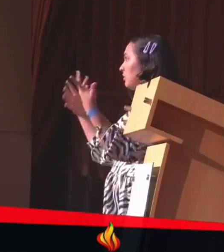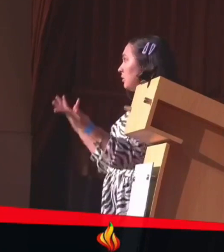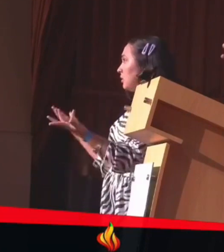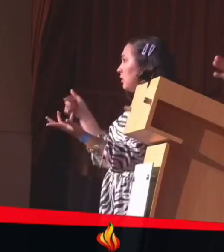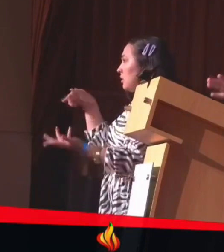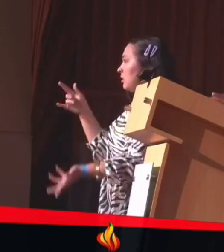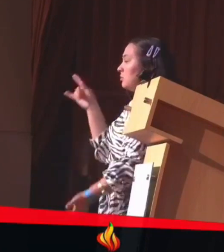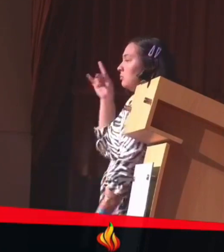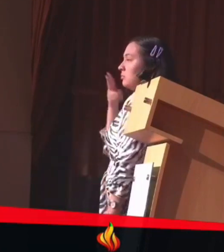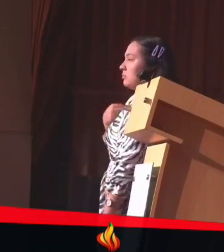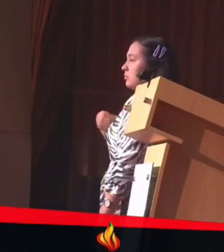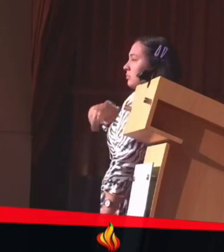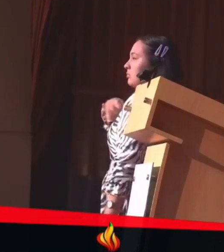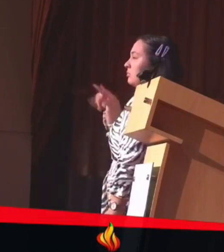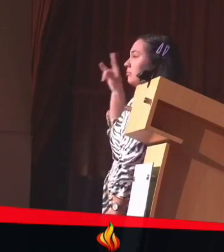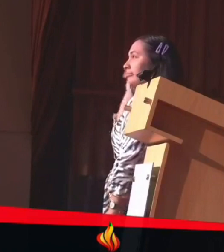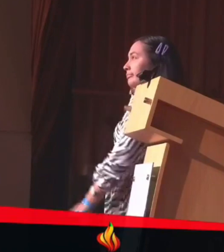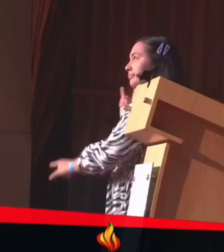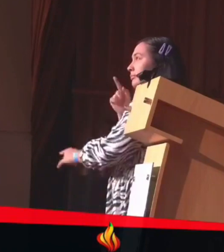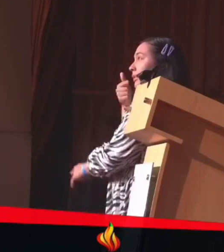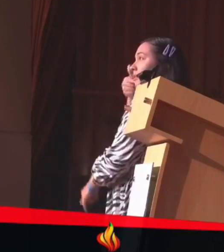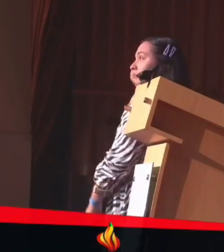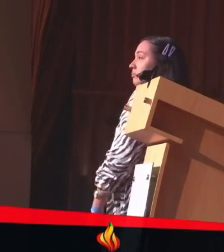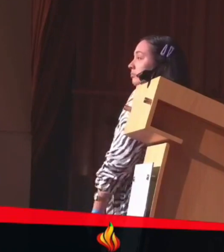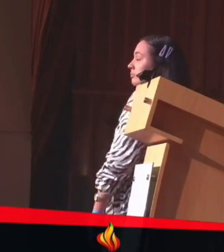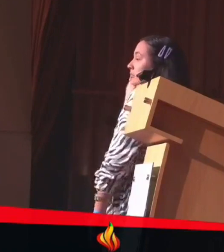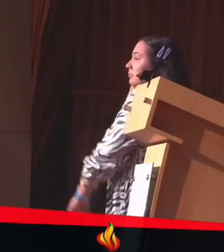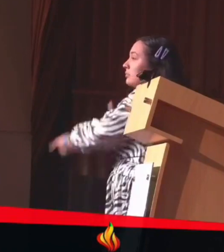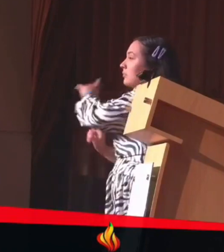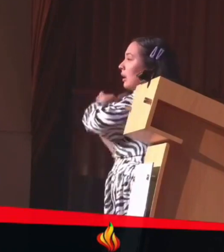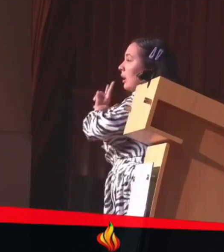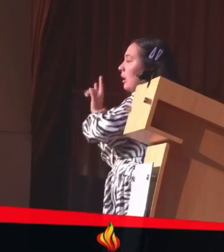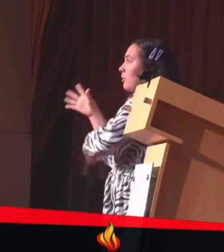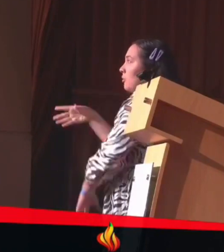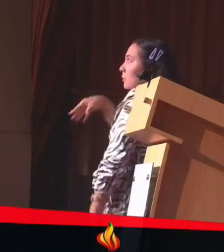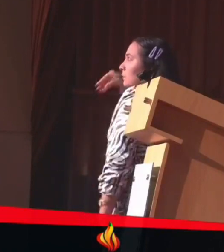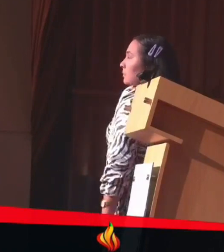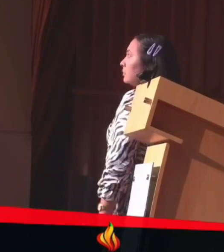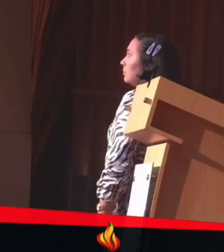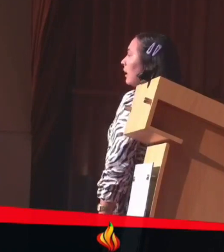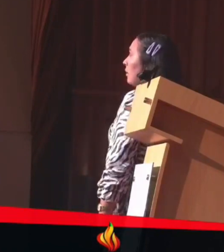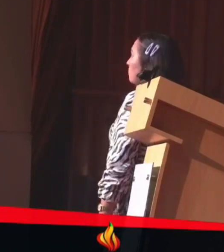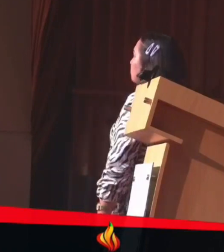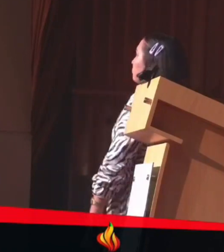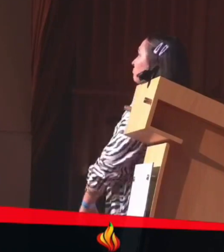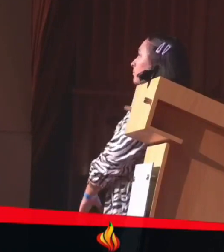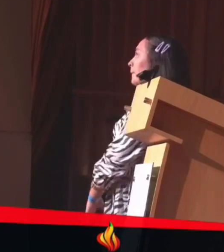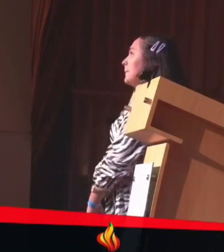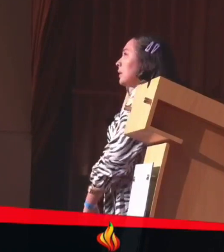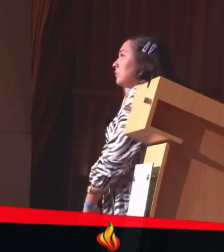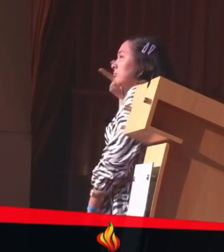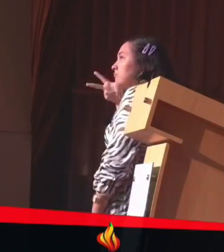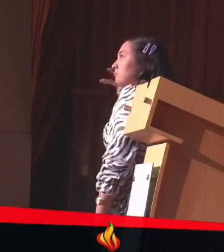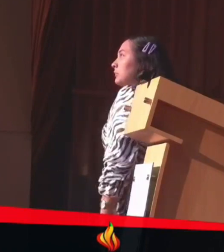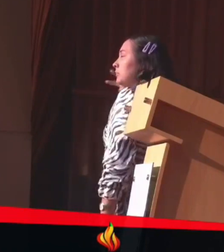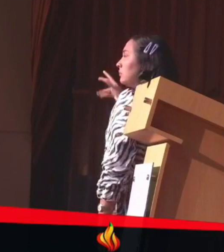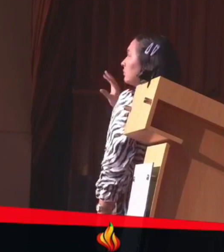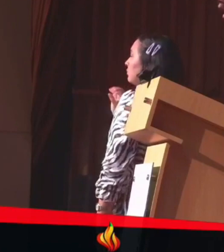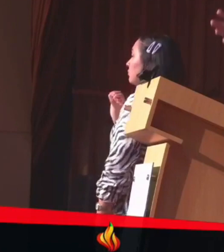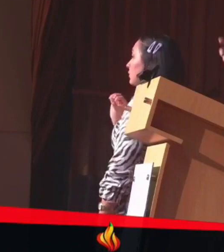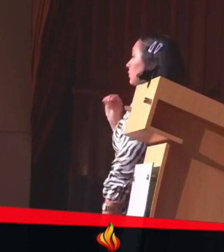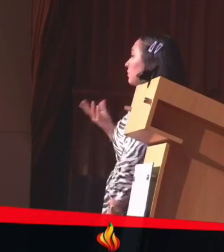de kilómetros, puede suceder que el otro lado del mundo esté sonando o